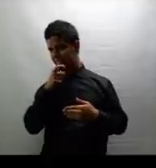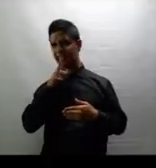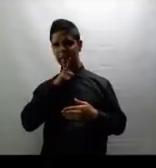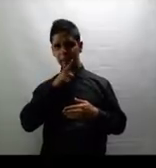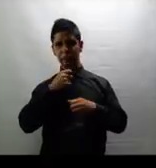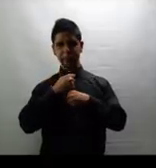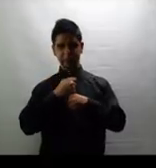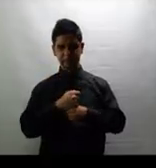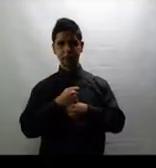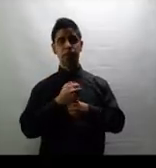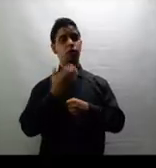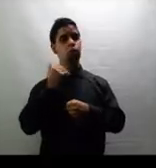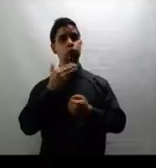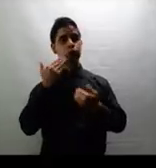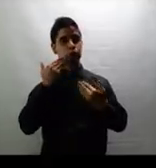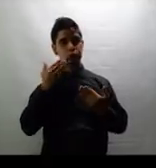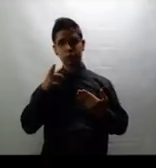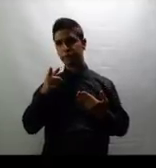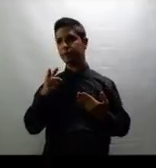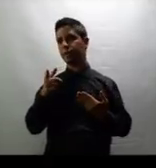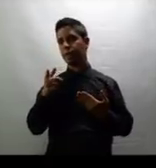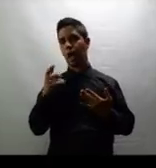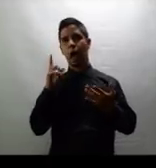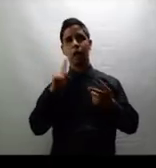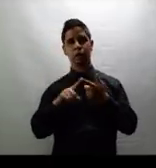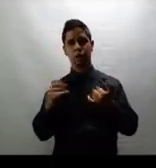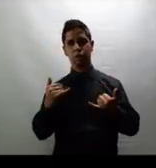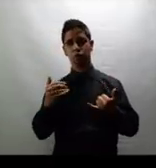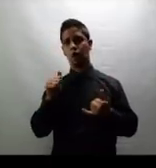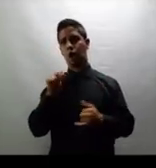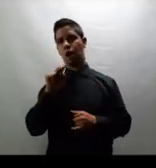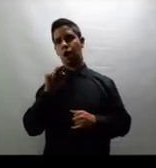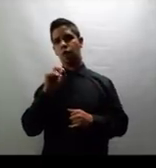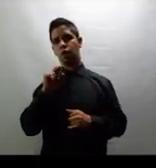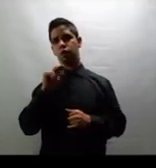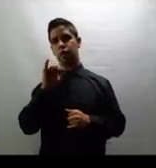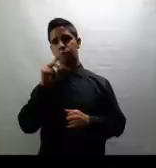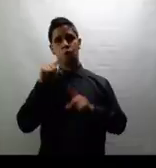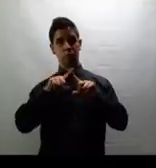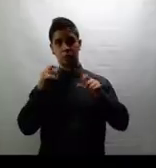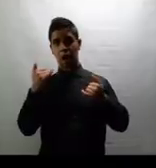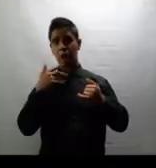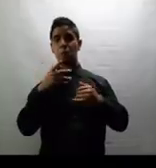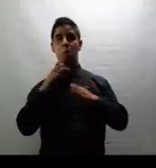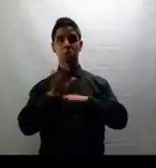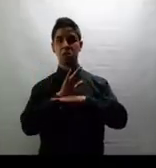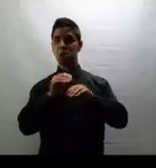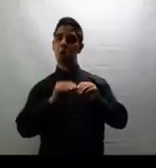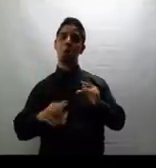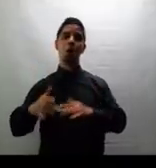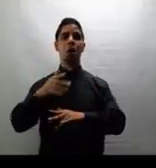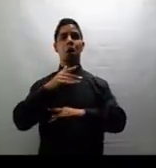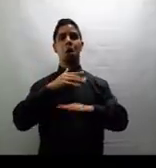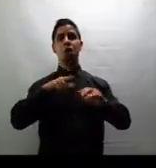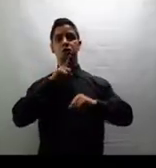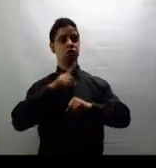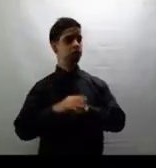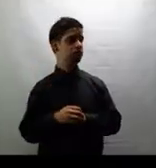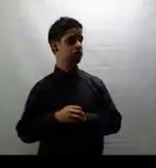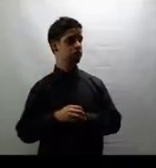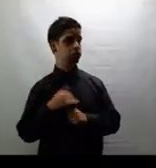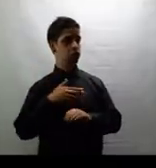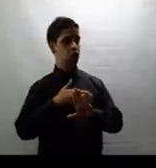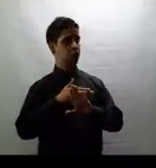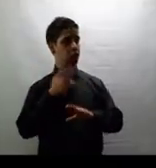son porque bueno pues son medios anónimos pero circulan comercialmente este y